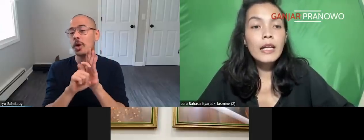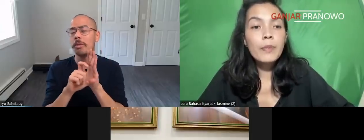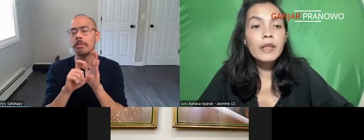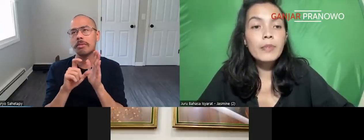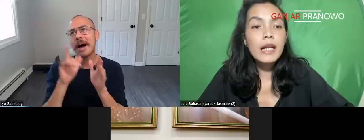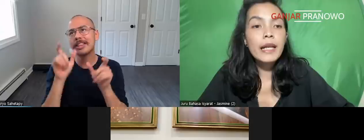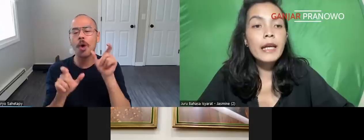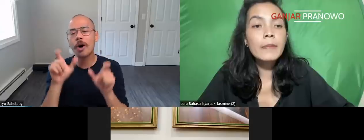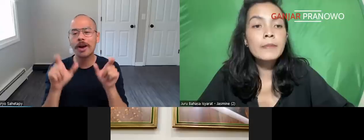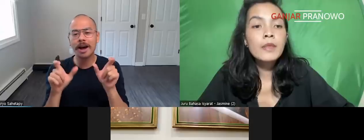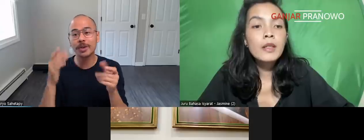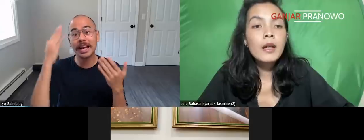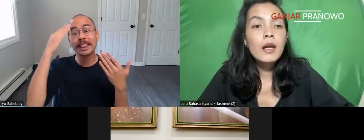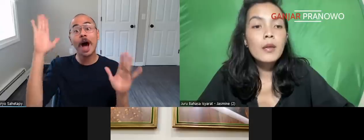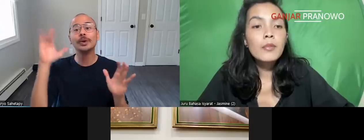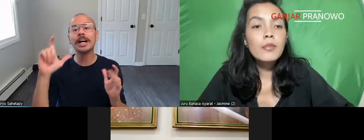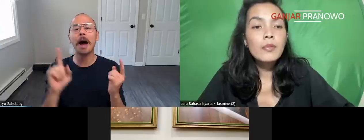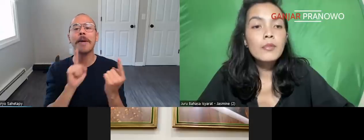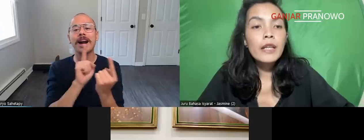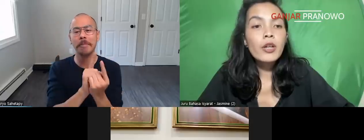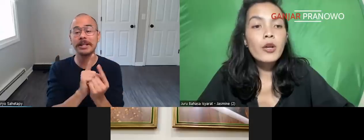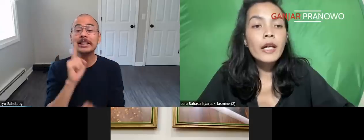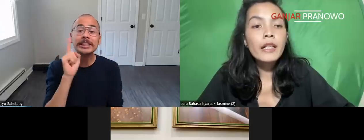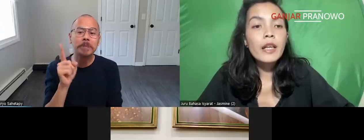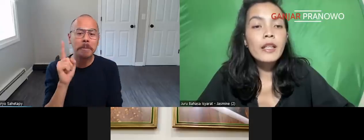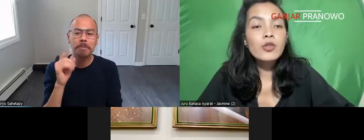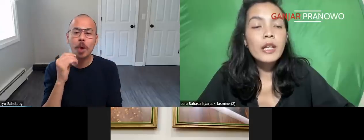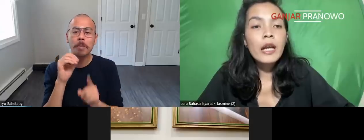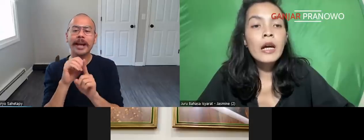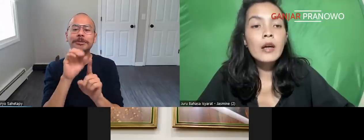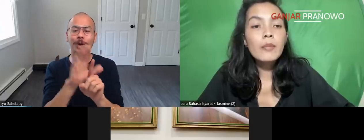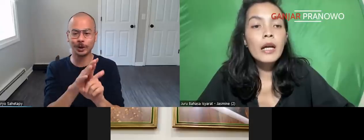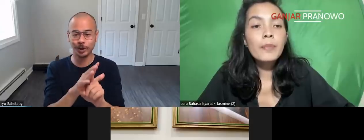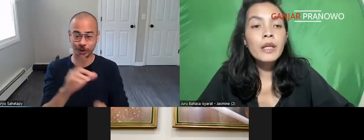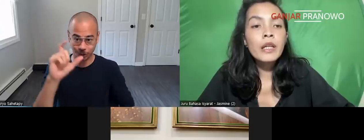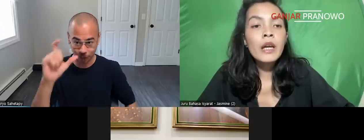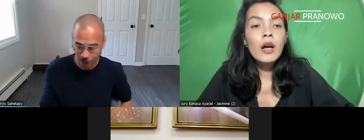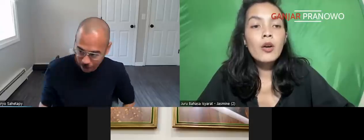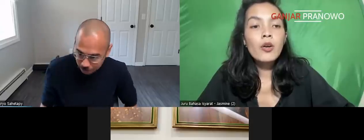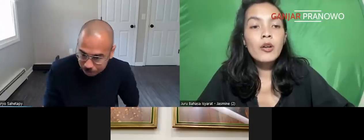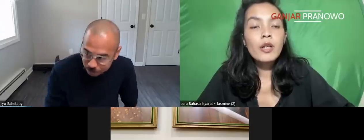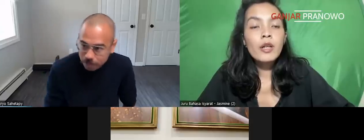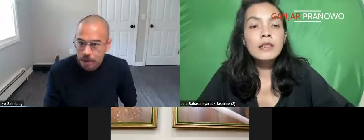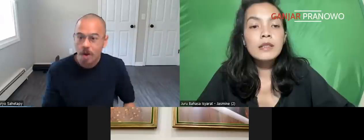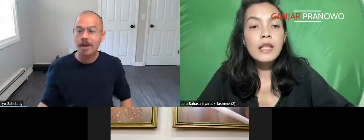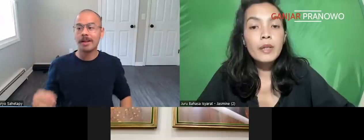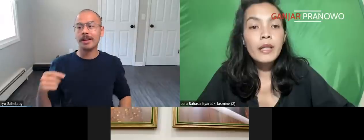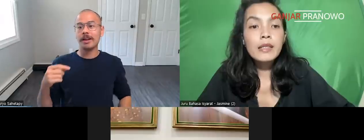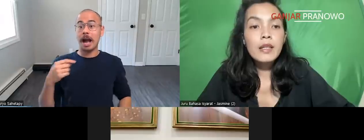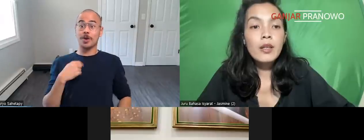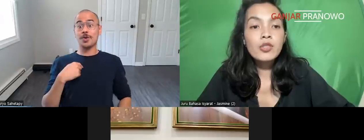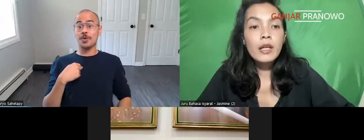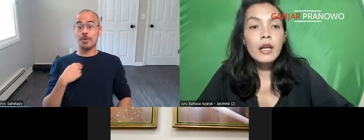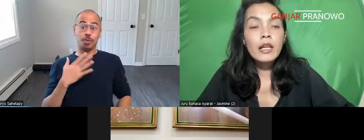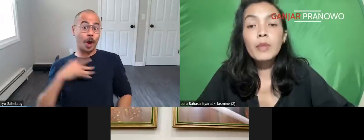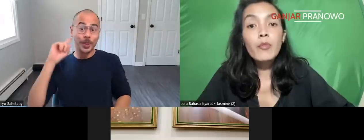dua hal ini penting misalnya banyak orang-orang yang tidak tahu cara menghadapi orang orang-orang disabilitas